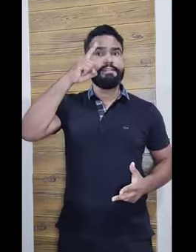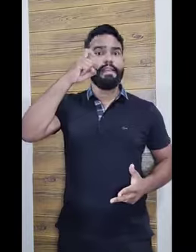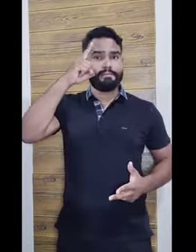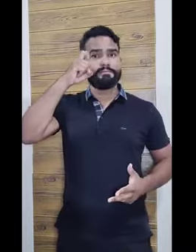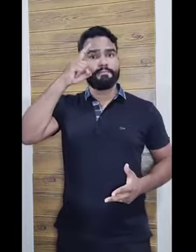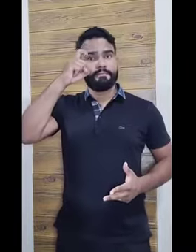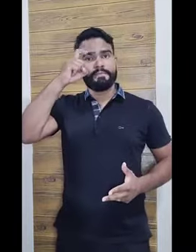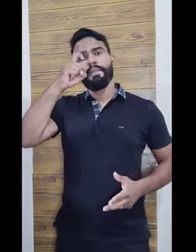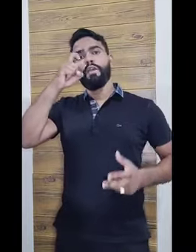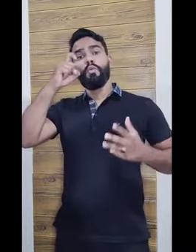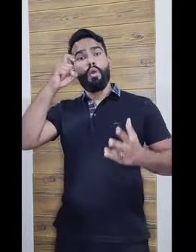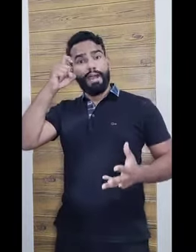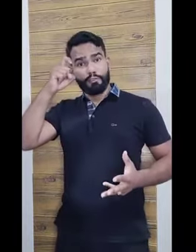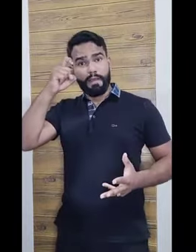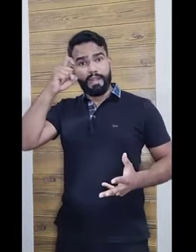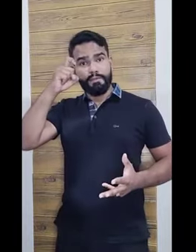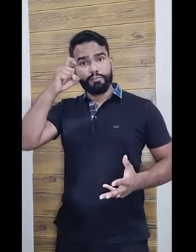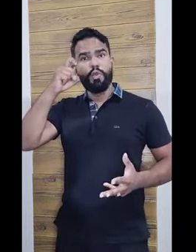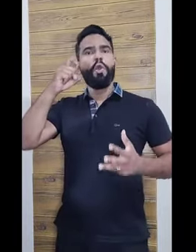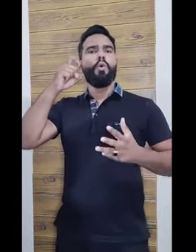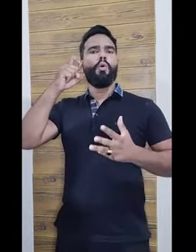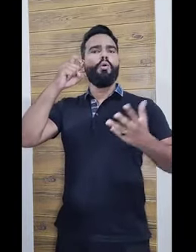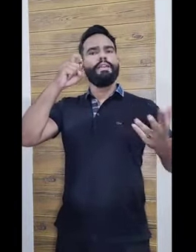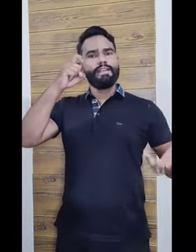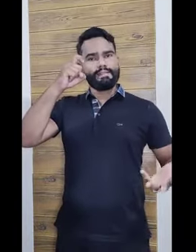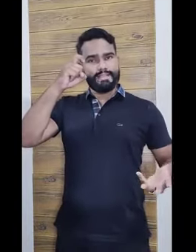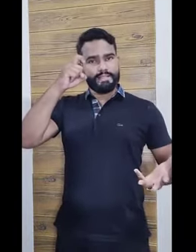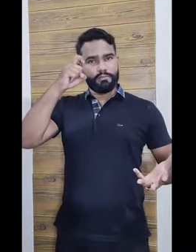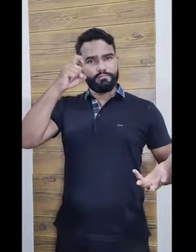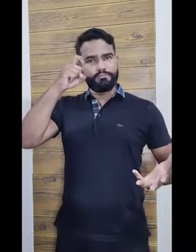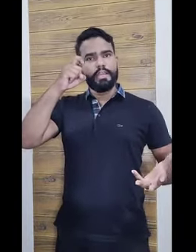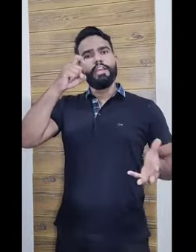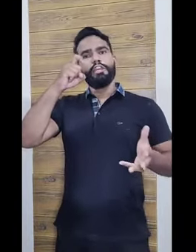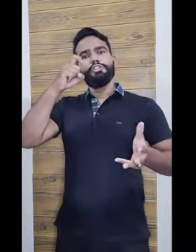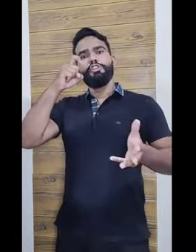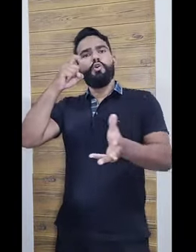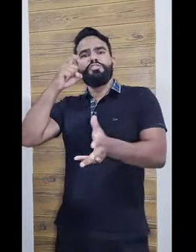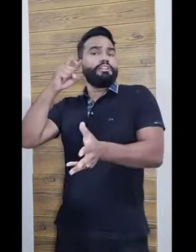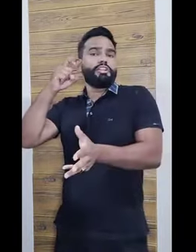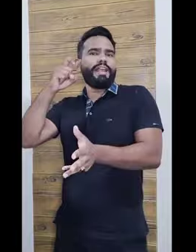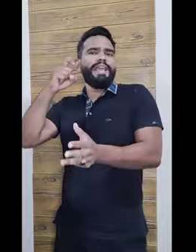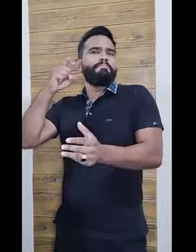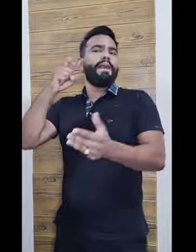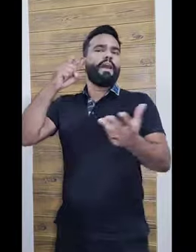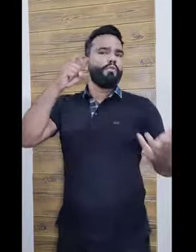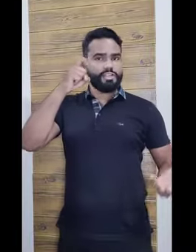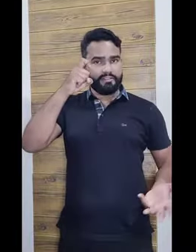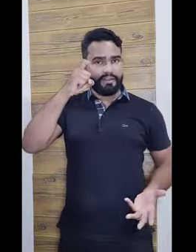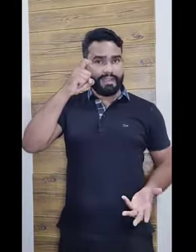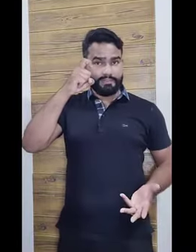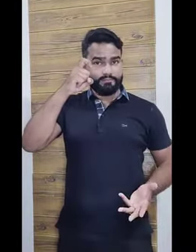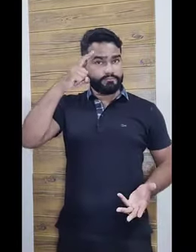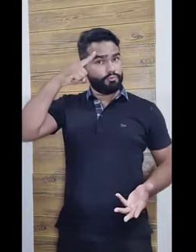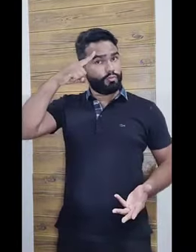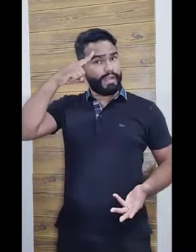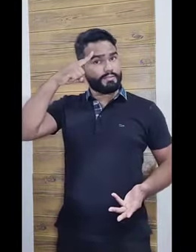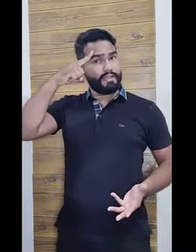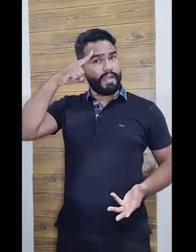tem. Quarto parâmetro, orientação. De onde ele está e para onde ele vai. No caso da